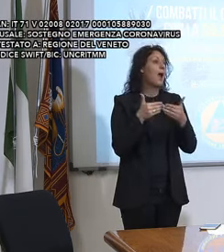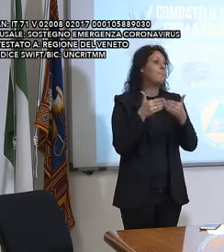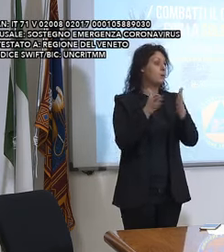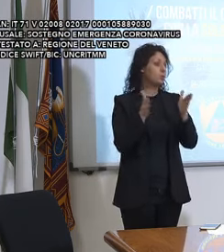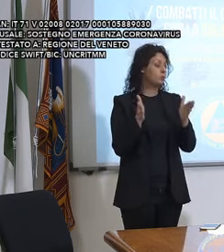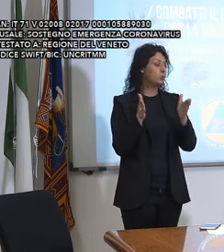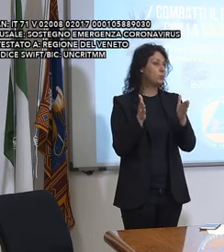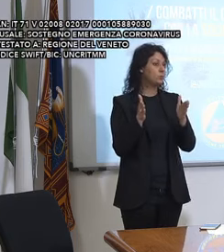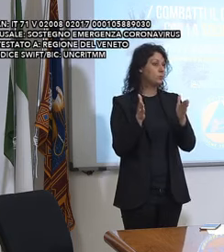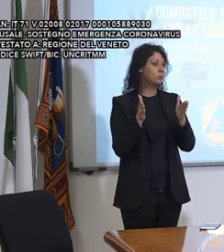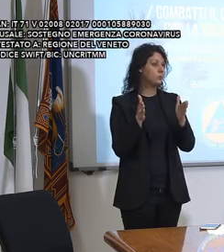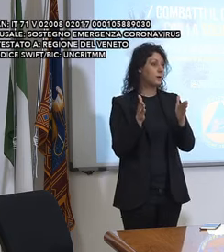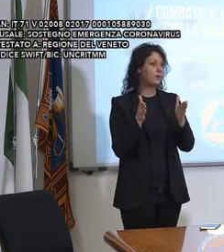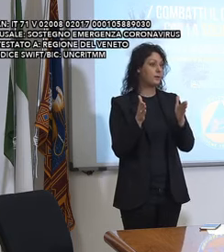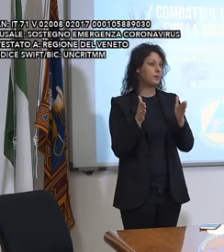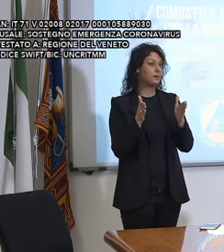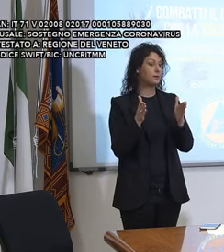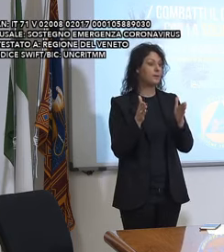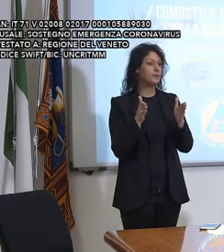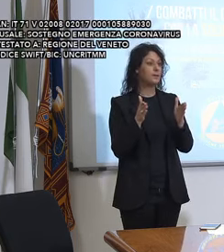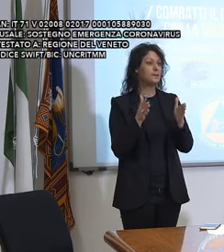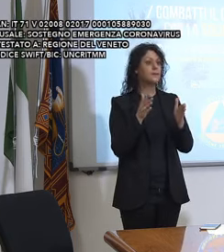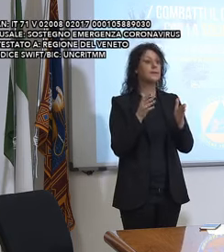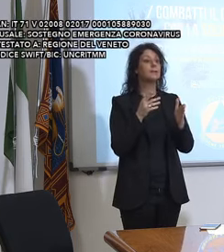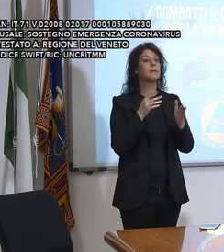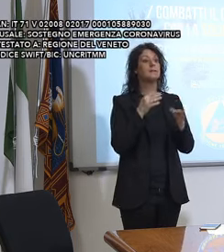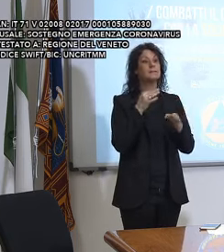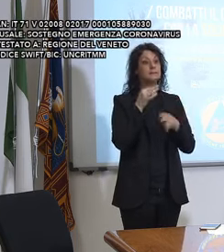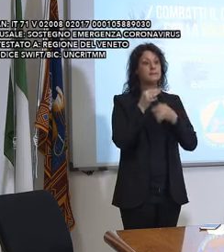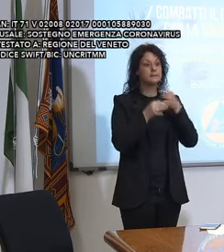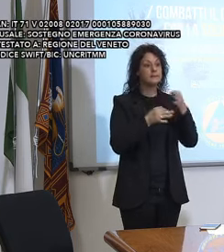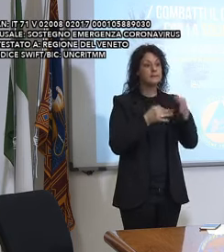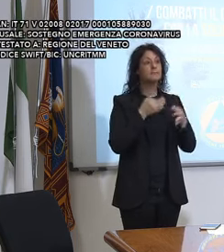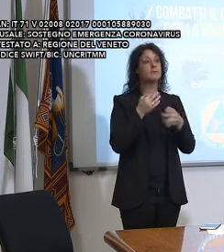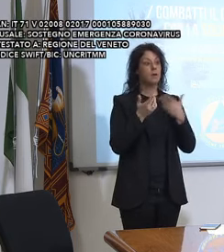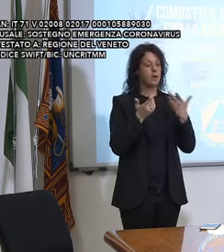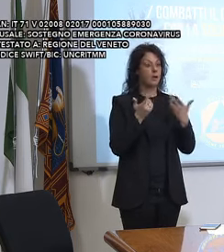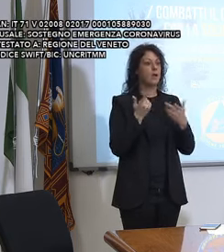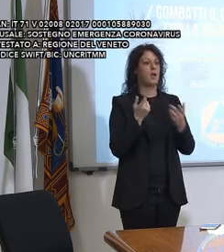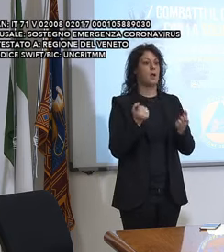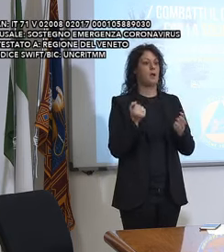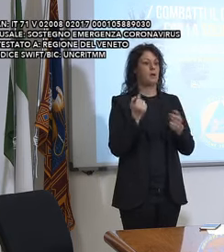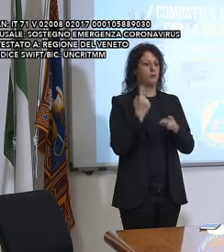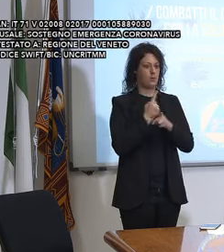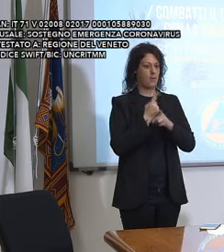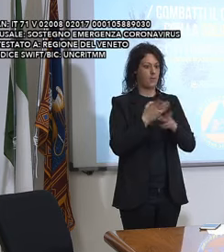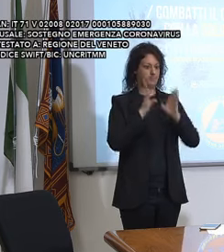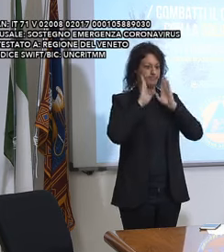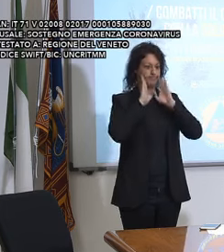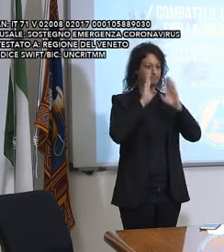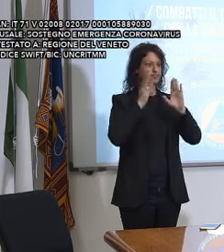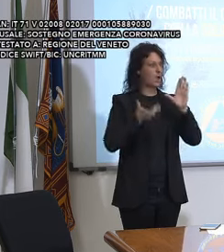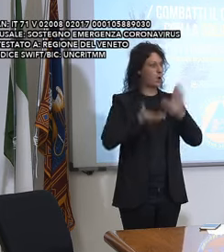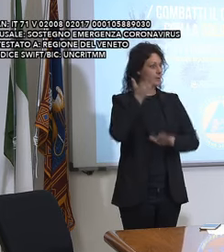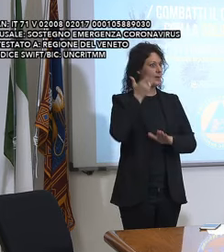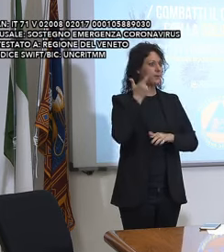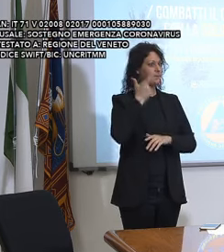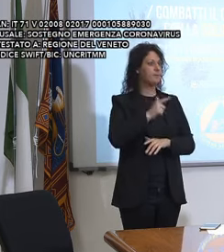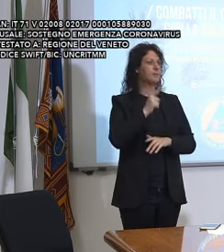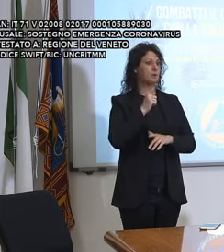maggiore di un po', insomma, una ripresa complessiva. Ancora di più dovremo essere ancora più rigidi e più attenti per cercare